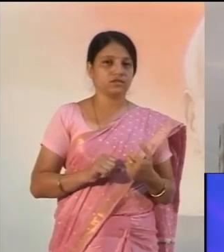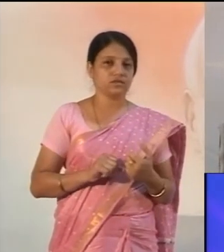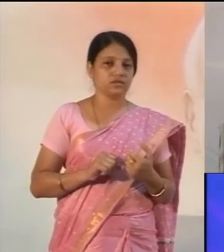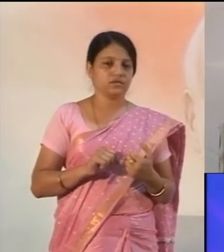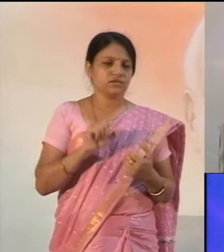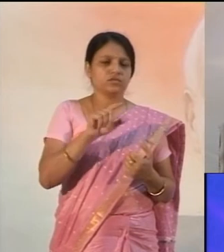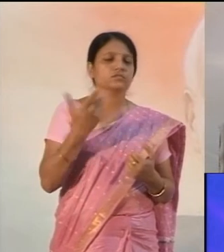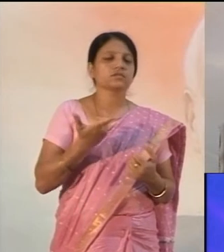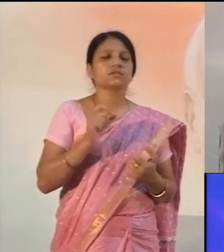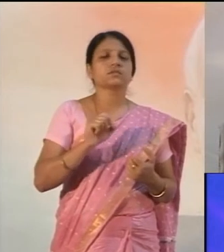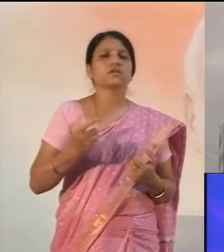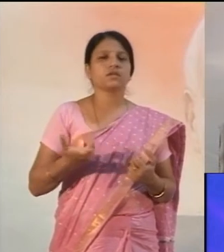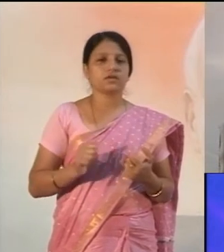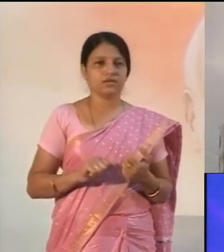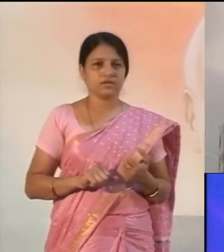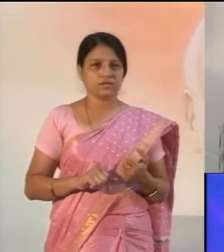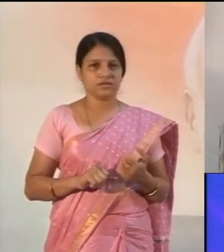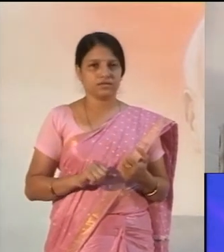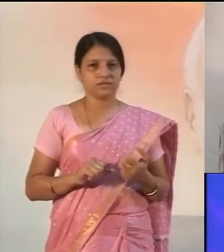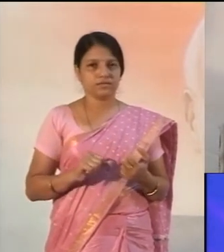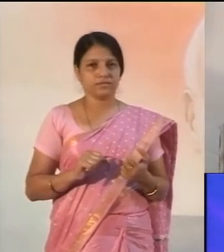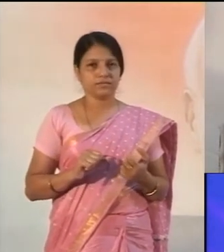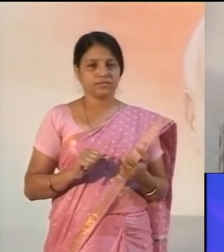इसमें क्या लिखा है?